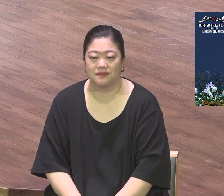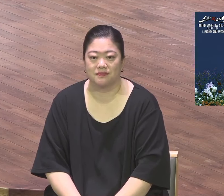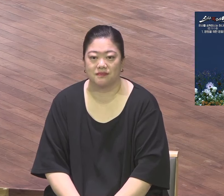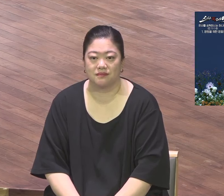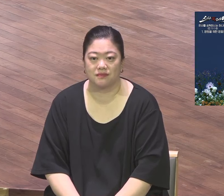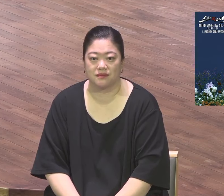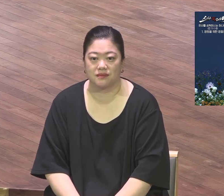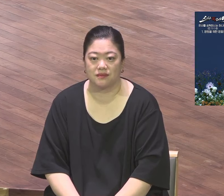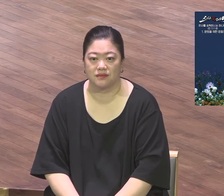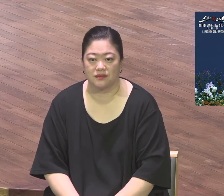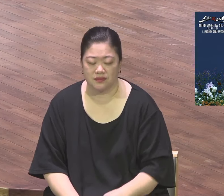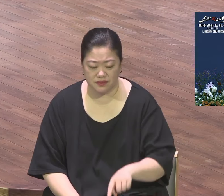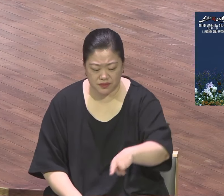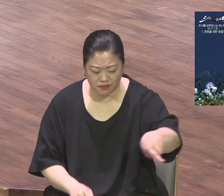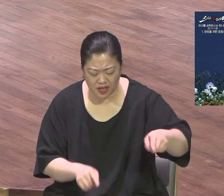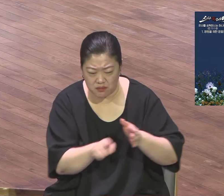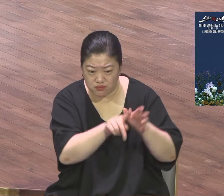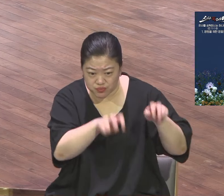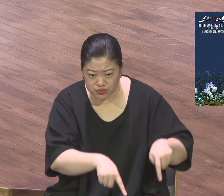다 묶여 있어요 지금.